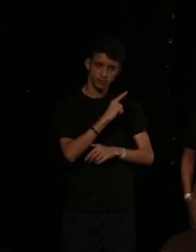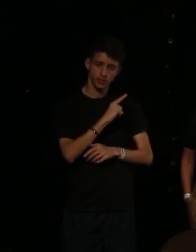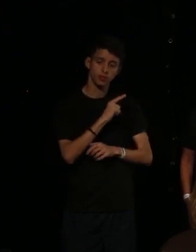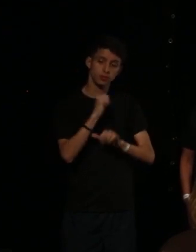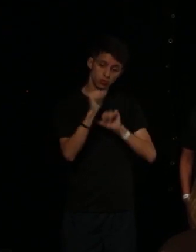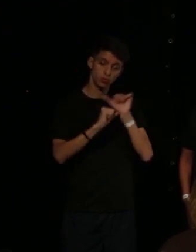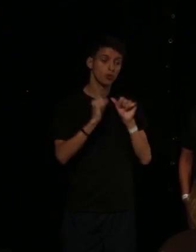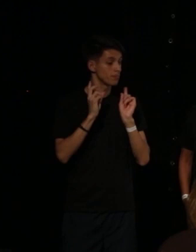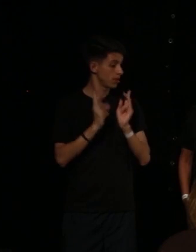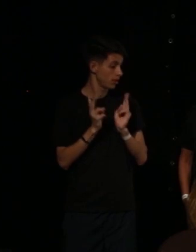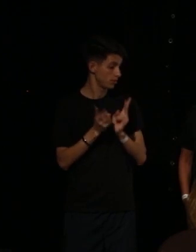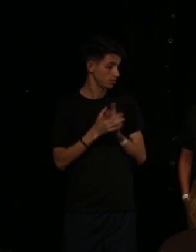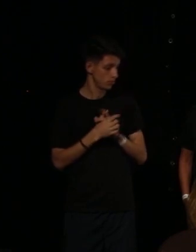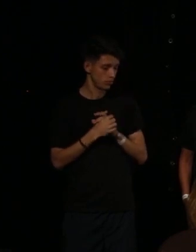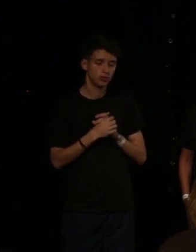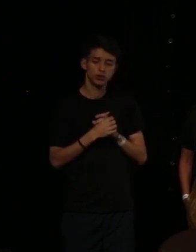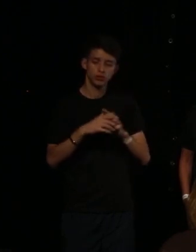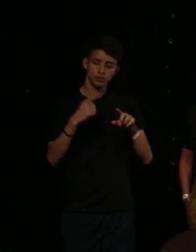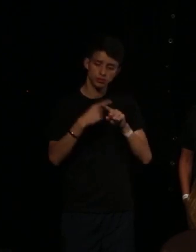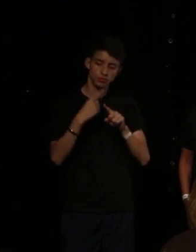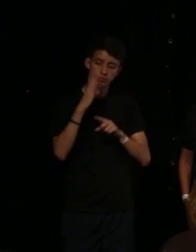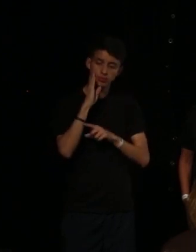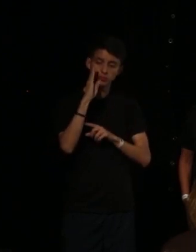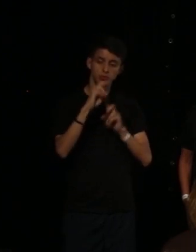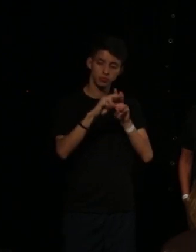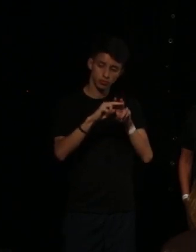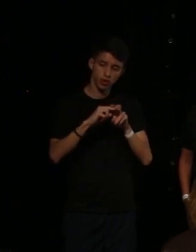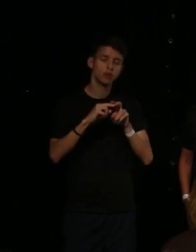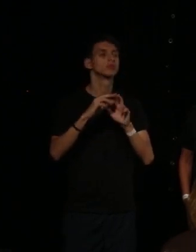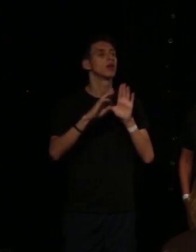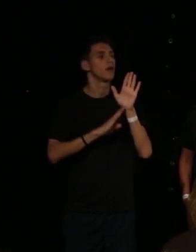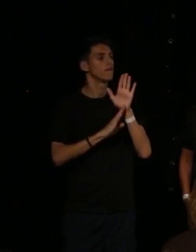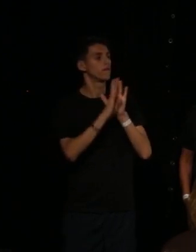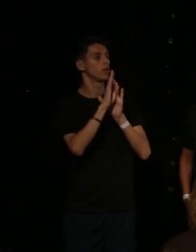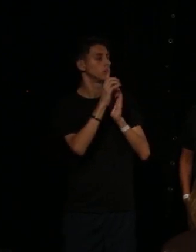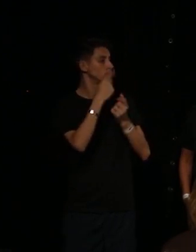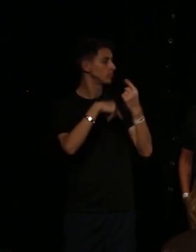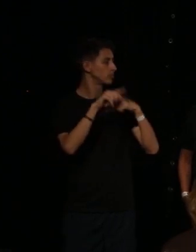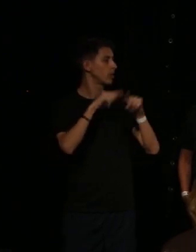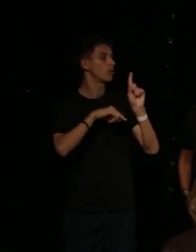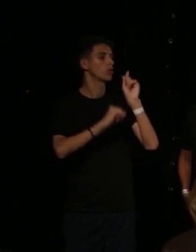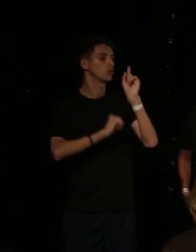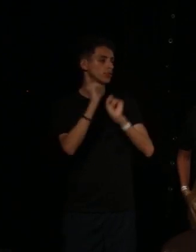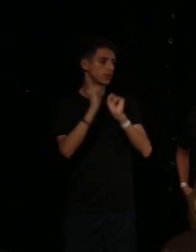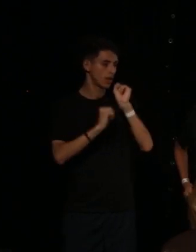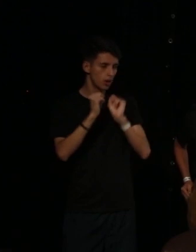e mudou mesmo, principalmente por conta da Revolução Industrial, enfim.